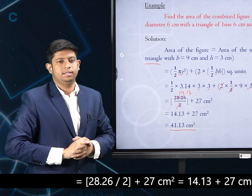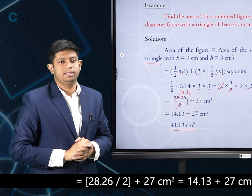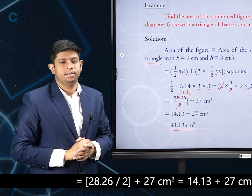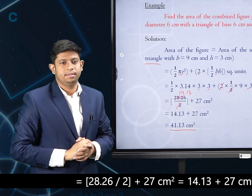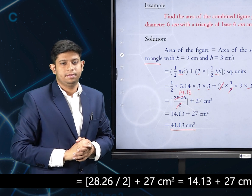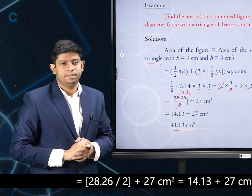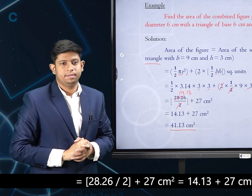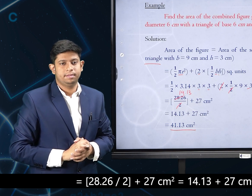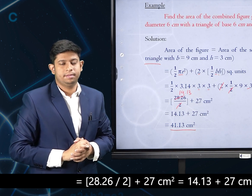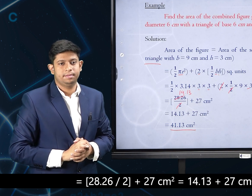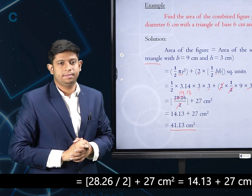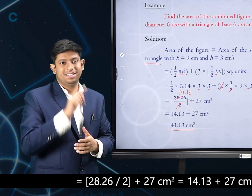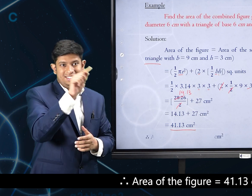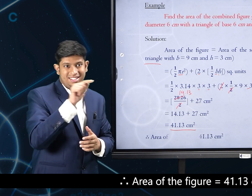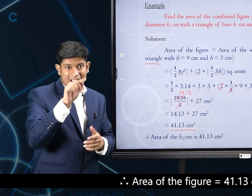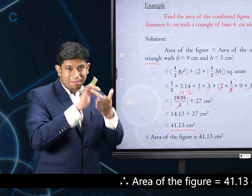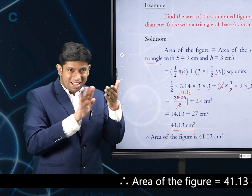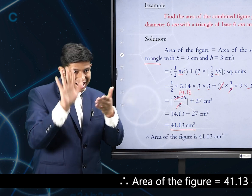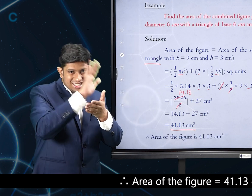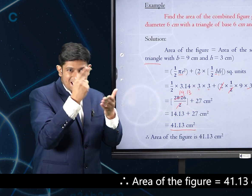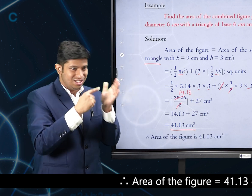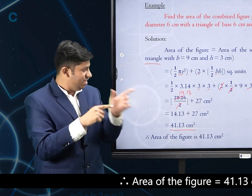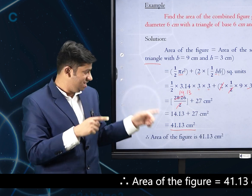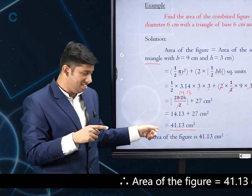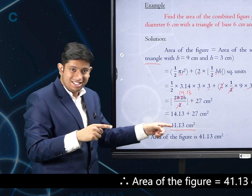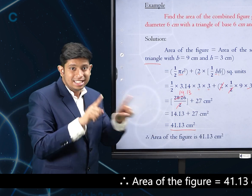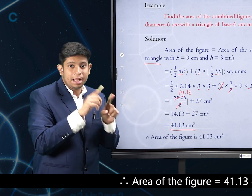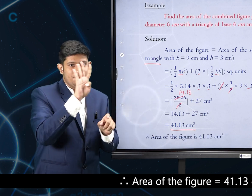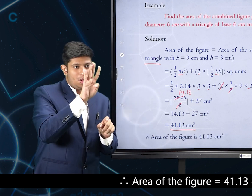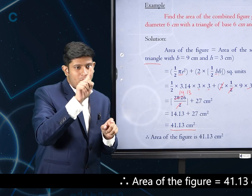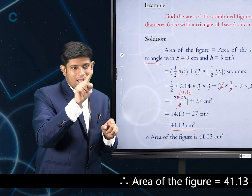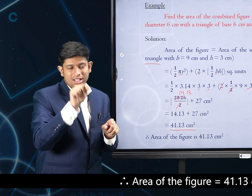41.13 సెంటీమీటర్ స్క్వేర్. Therefore, area of the figure =